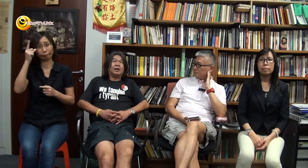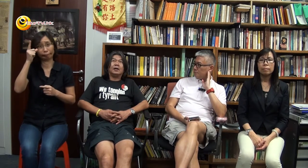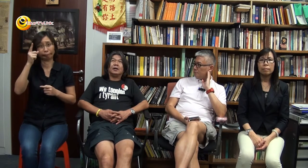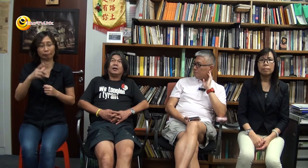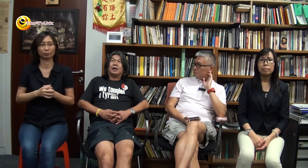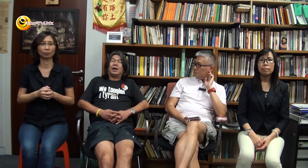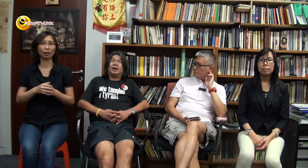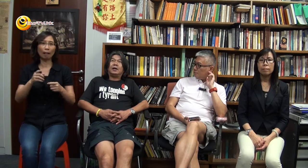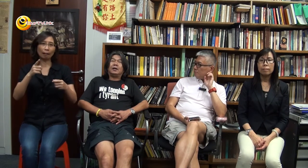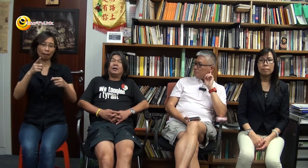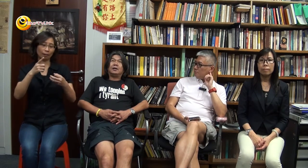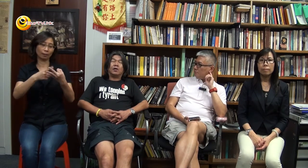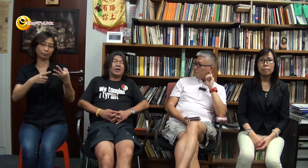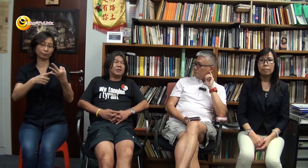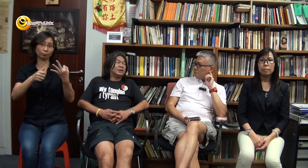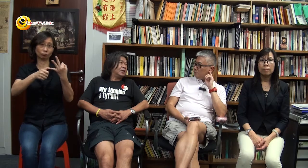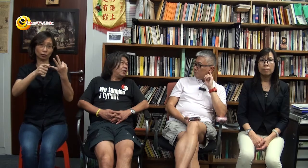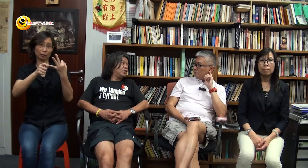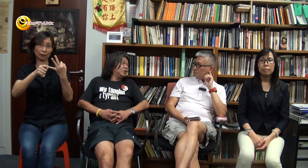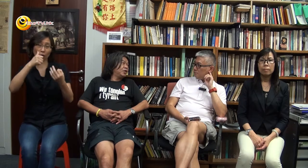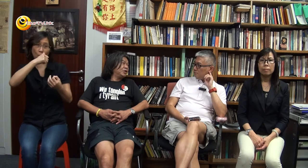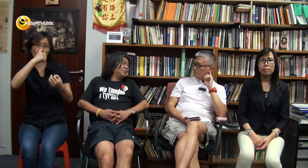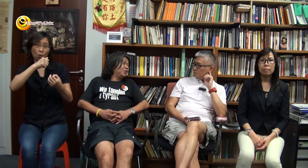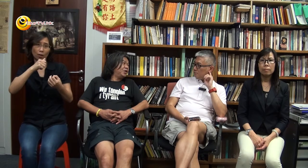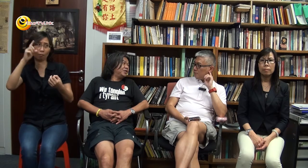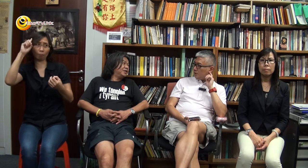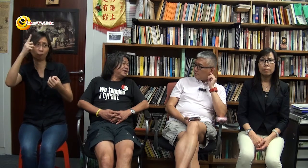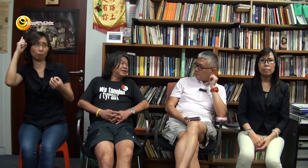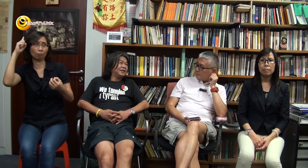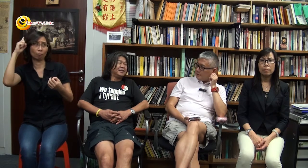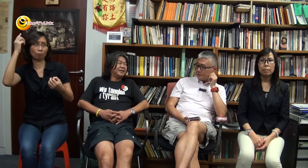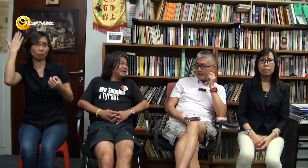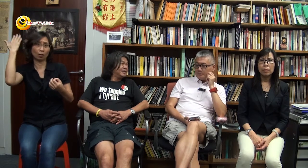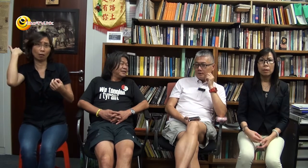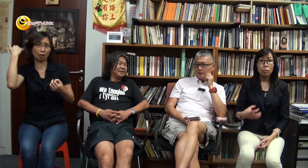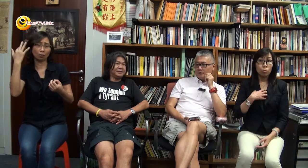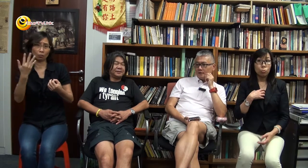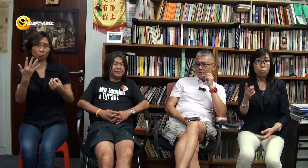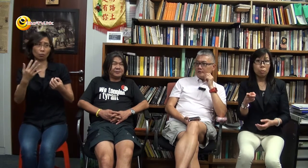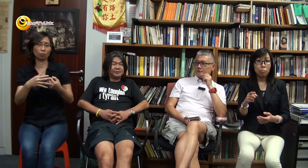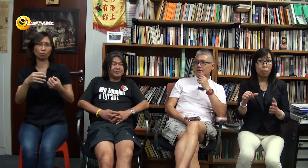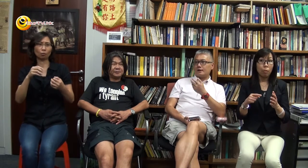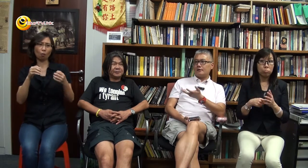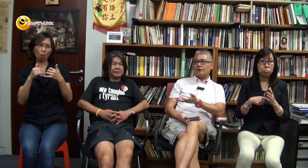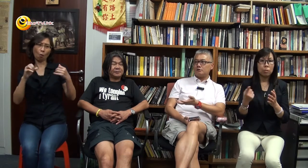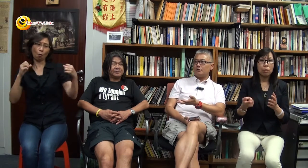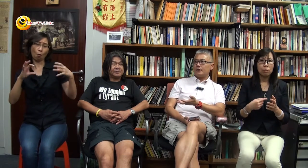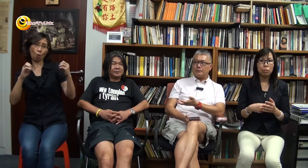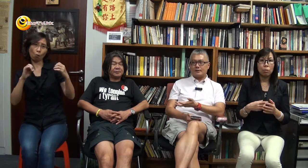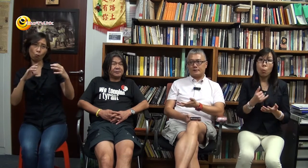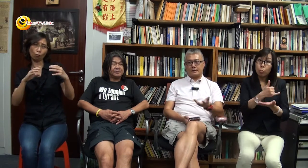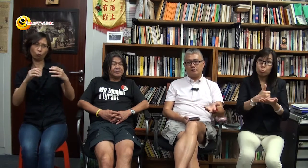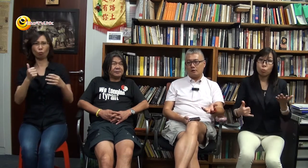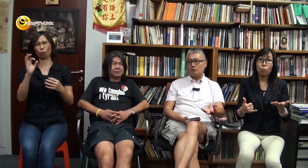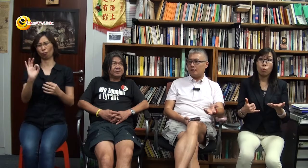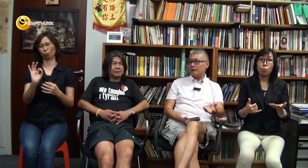威喺兩三日之前就開會都安然無恙 喎。係咯。喂，你最驚啊嘛！你如果你話我退休